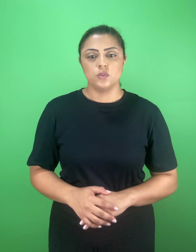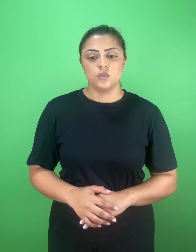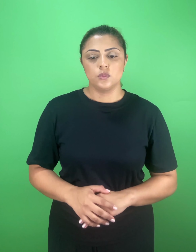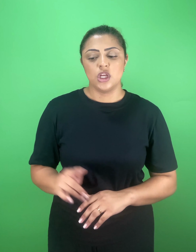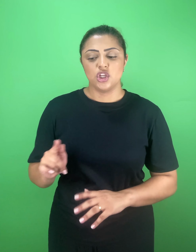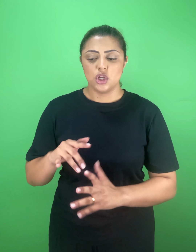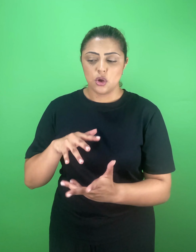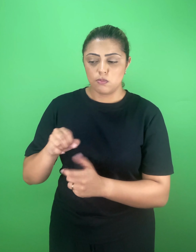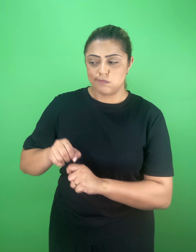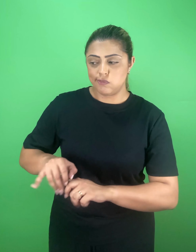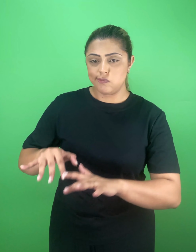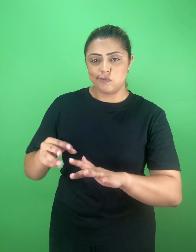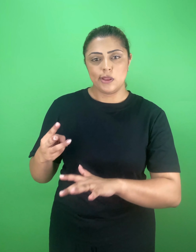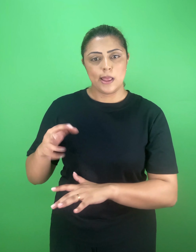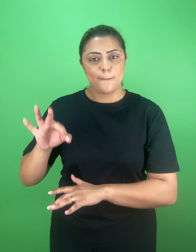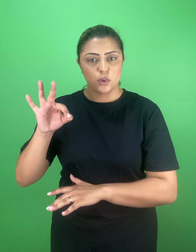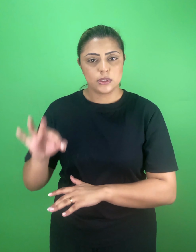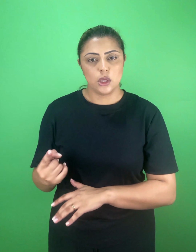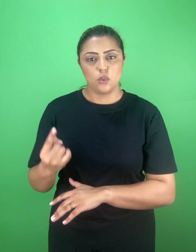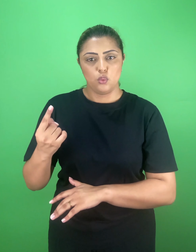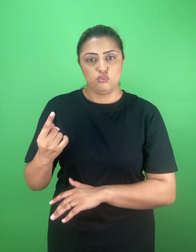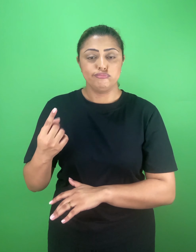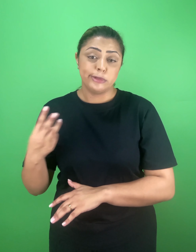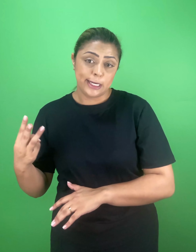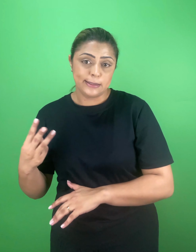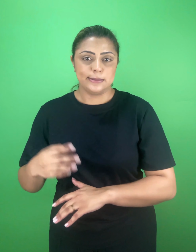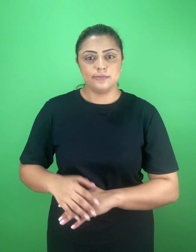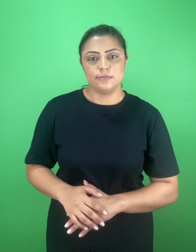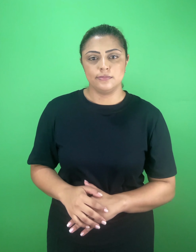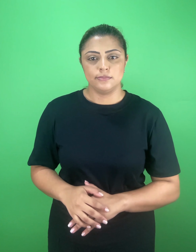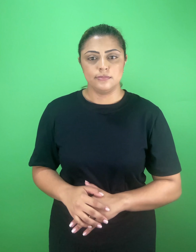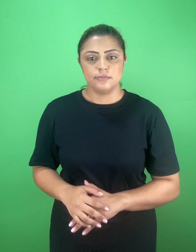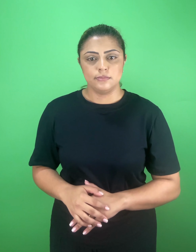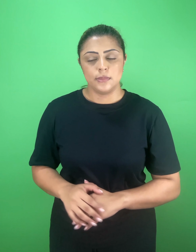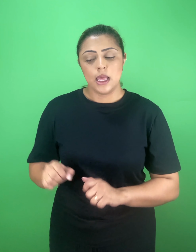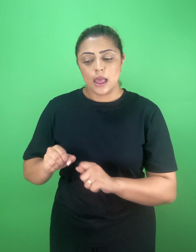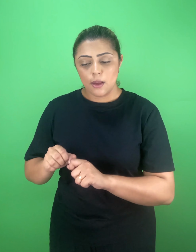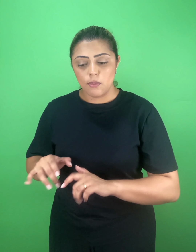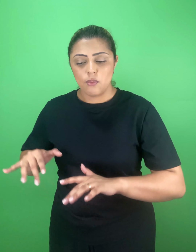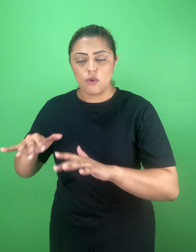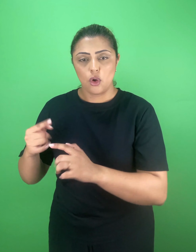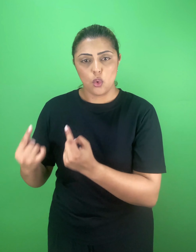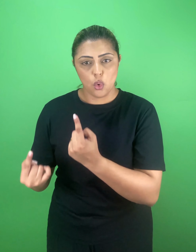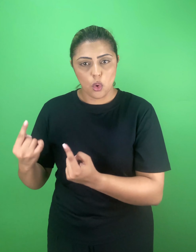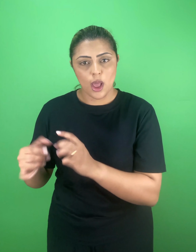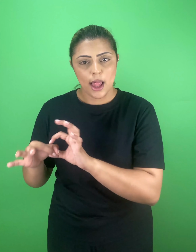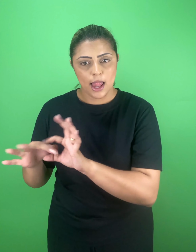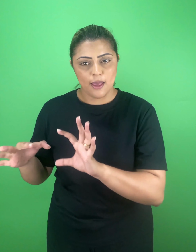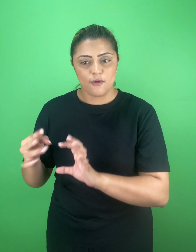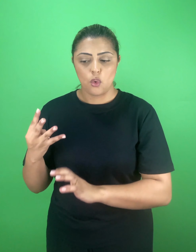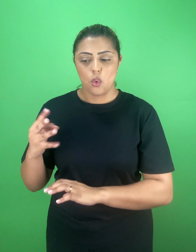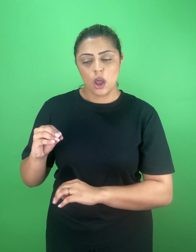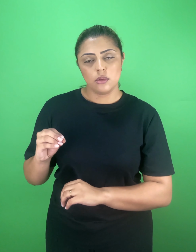geográfica 30% 3. Ampla concorrência 4. Quantidade 10.